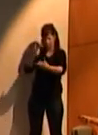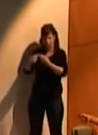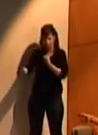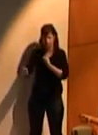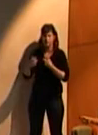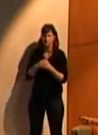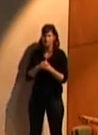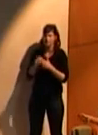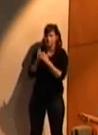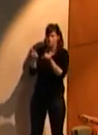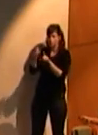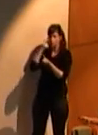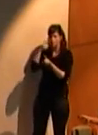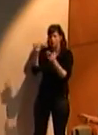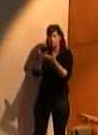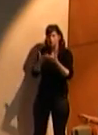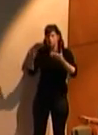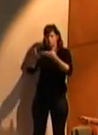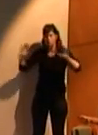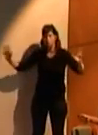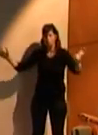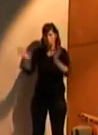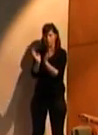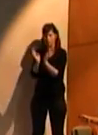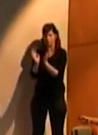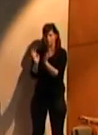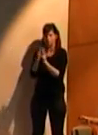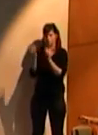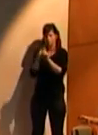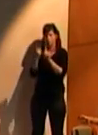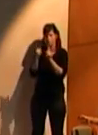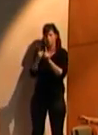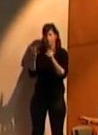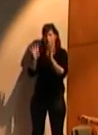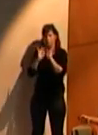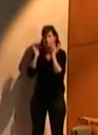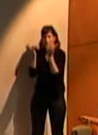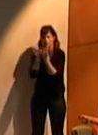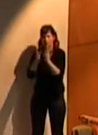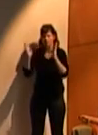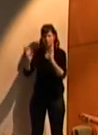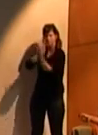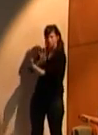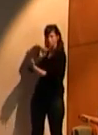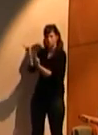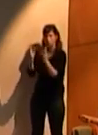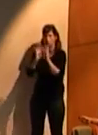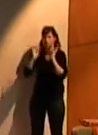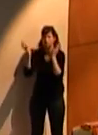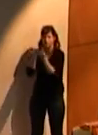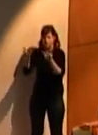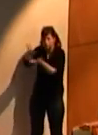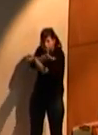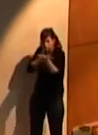les dispositions dès lors qu'on est en groupe, permettre une disposition ou des assises, par exemple, en cercle pour pouvoir bien se voir et communiquer plus